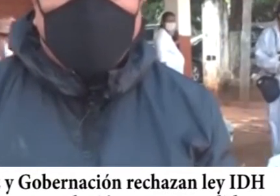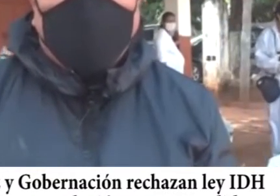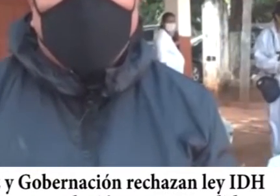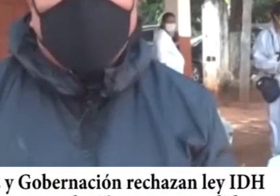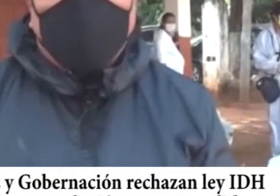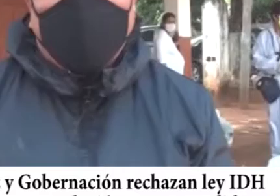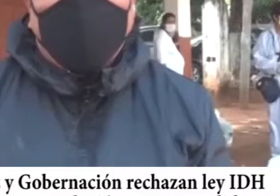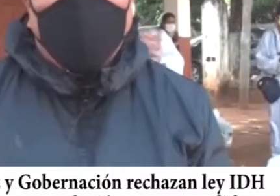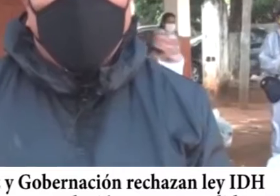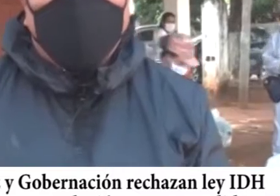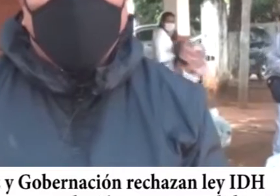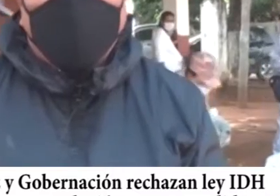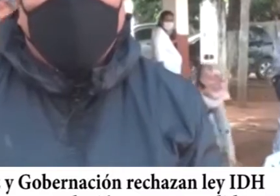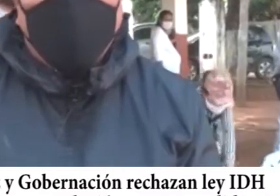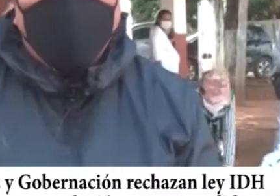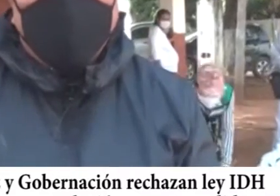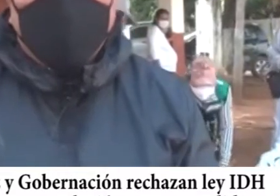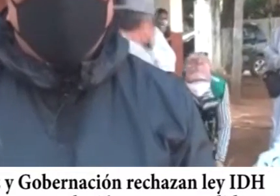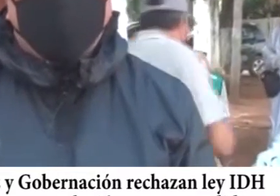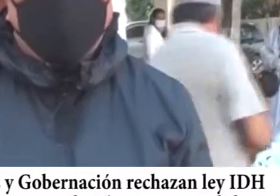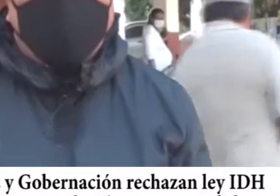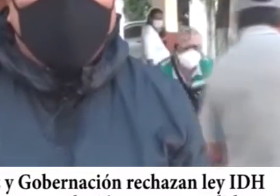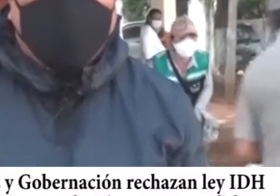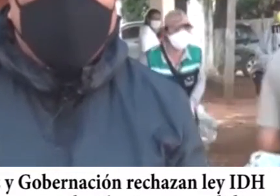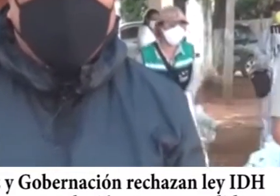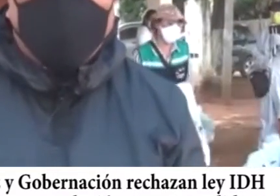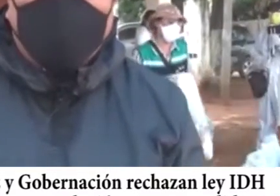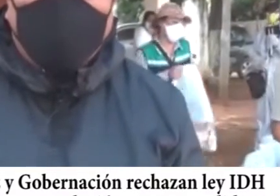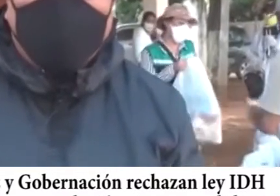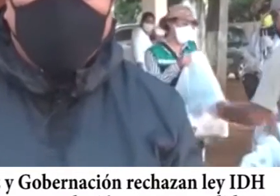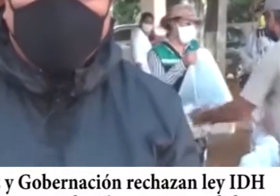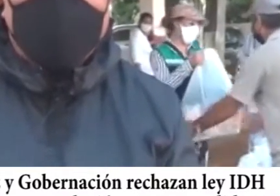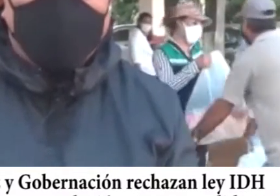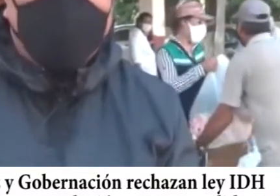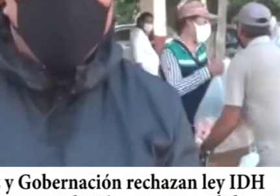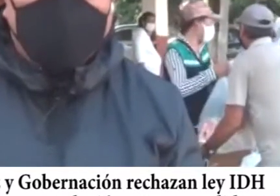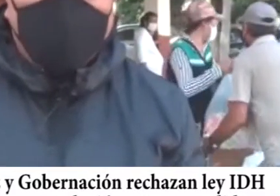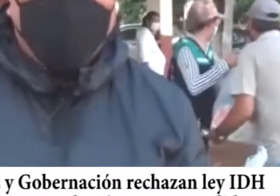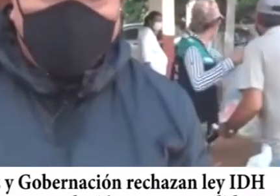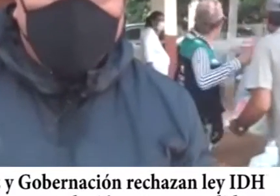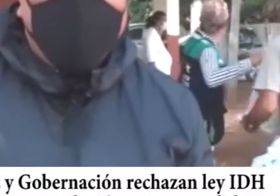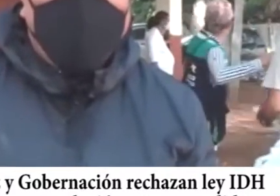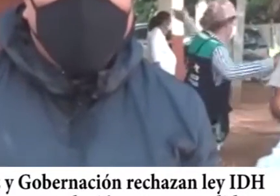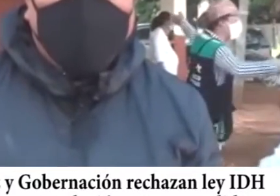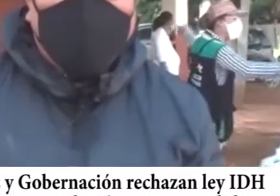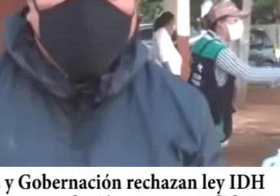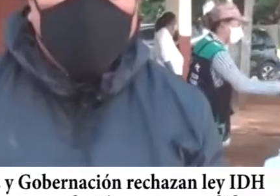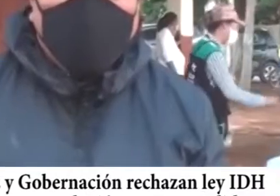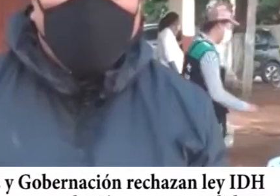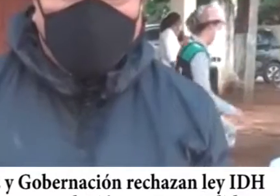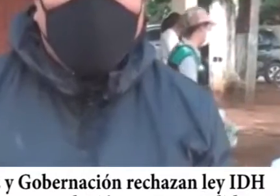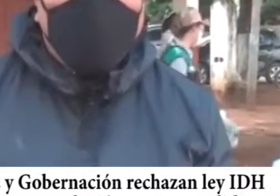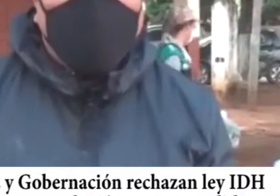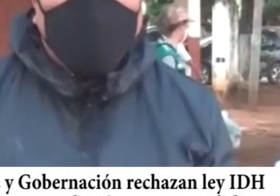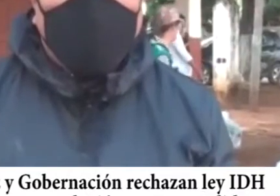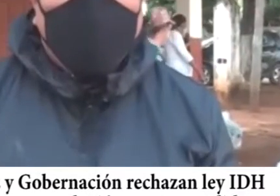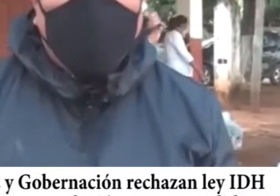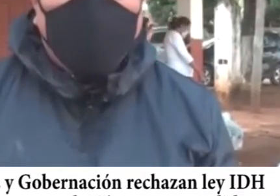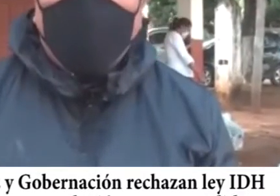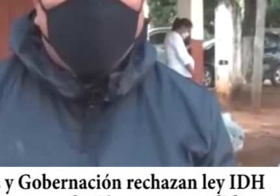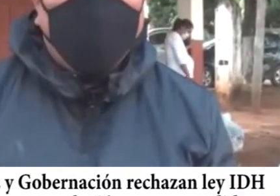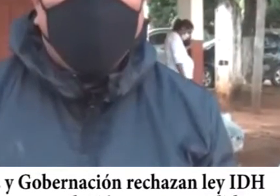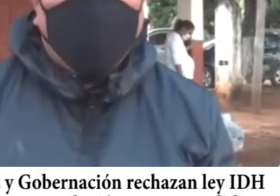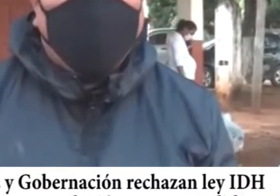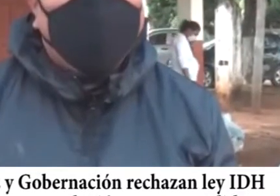tiene ningún resultado y que no palía en estos momentos. Si se la aprueba así como los quieren los masistas, como quieren los